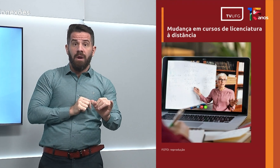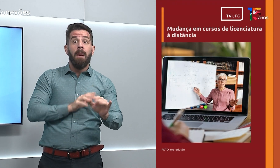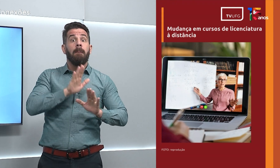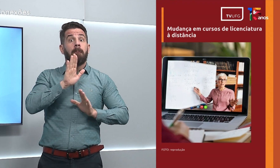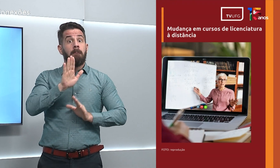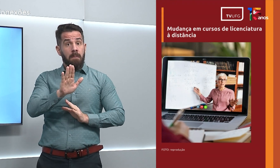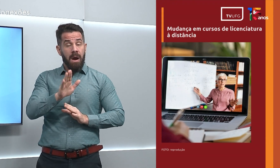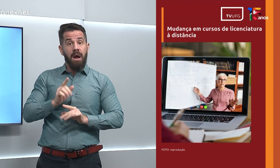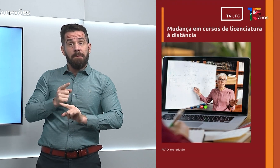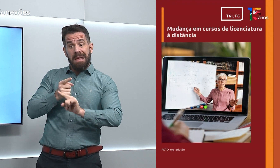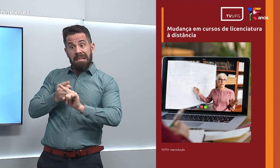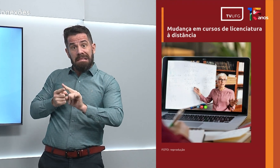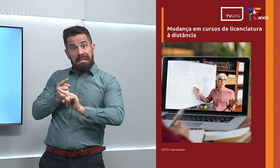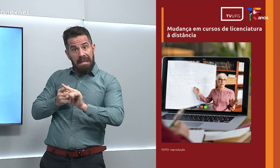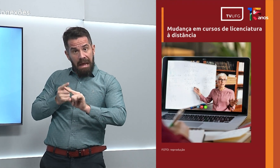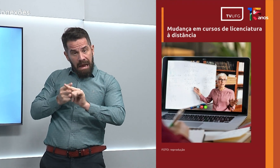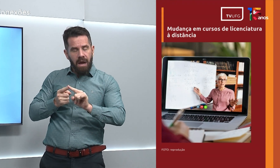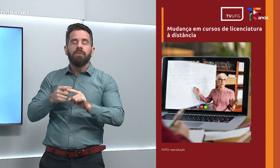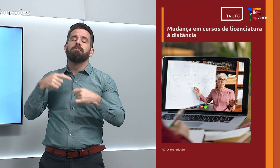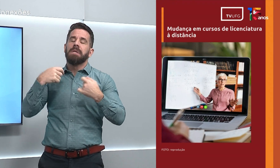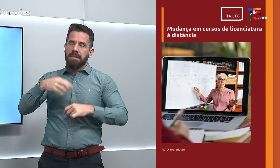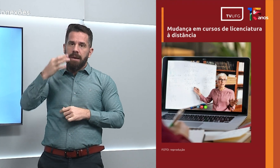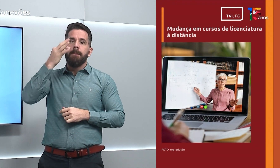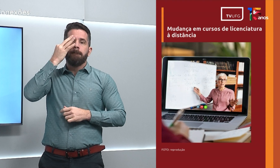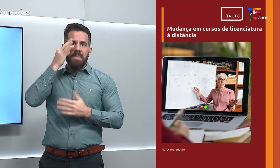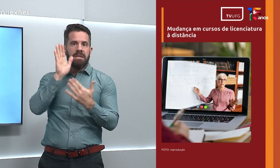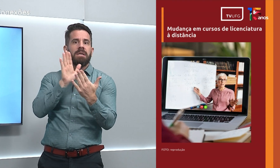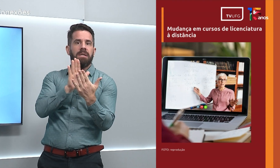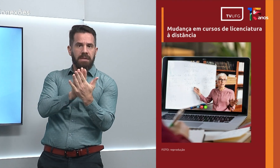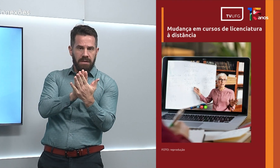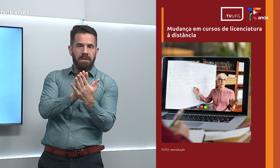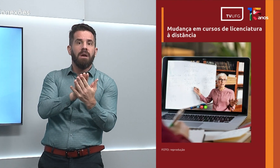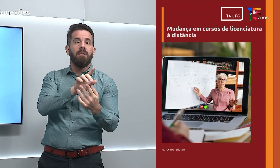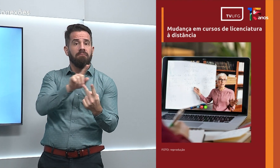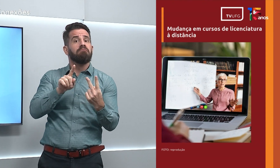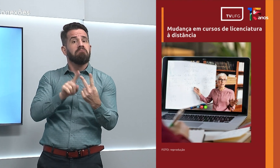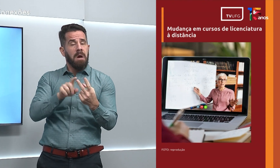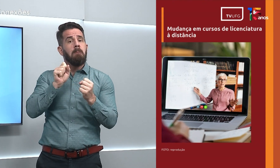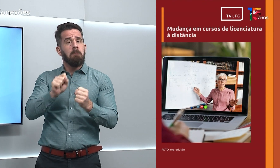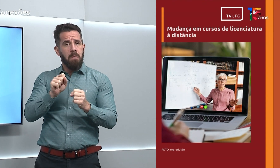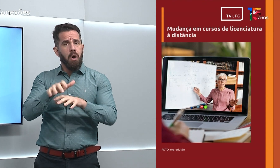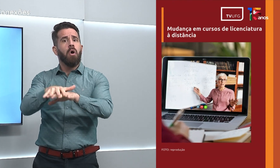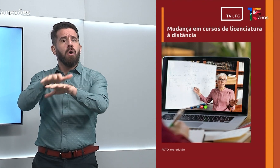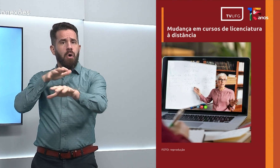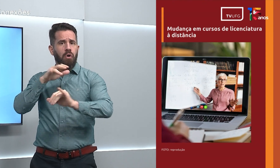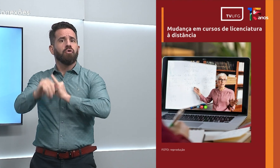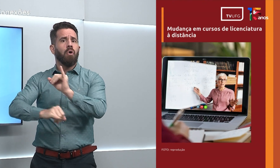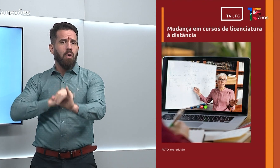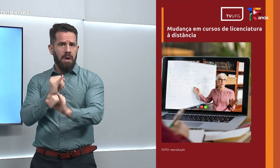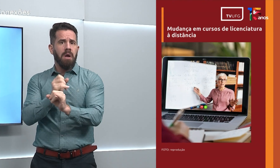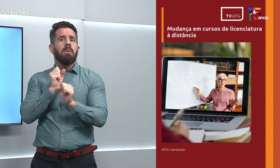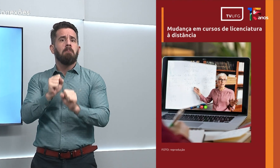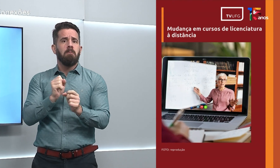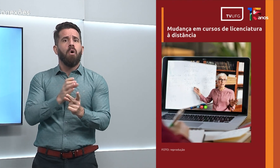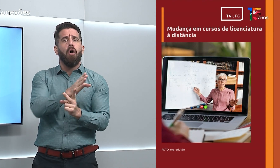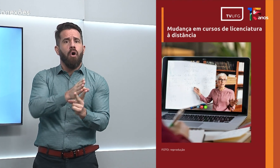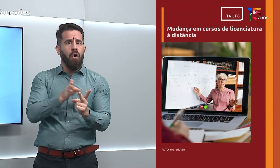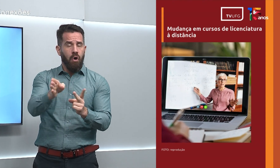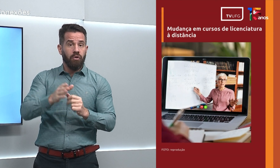incluir encontros presenciais. A decisão é do Ministério da Educação. É que mais de 60%